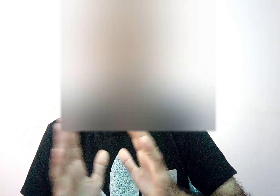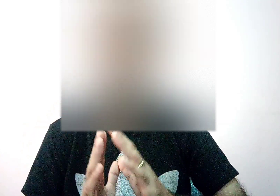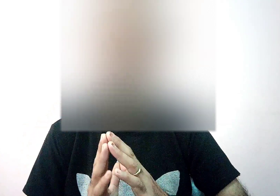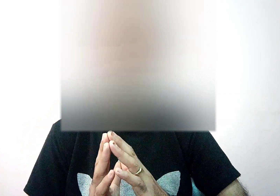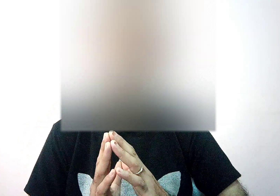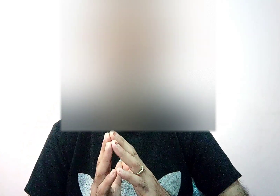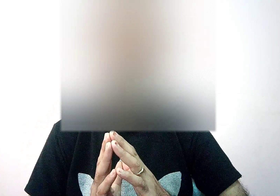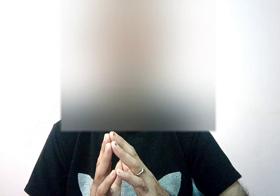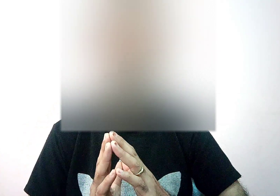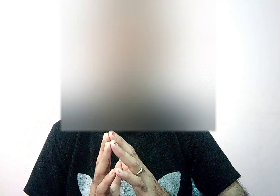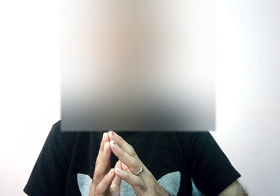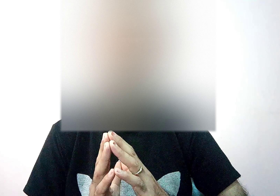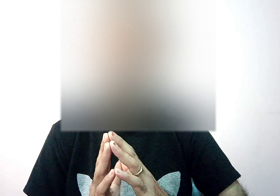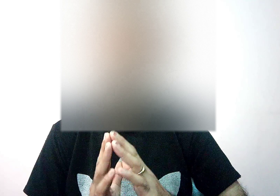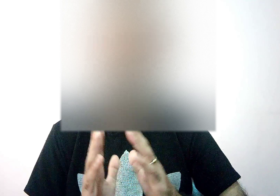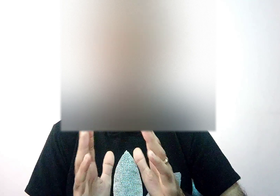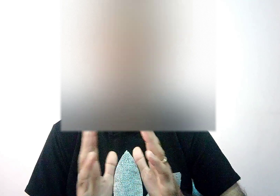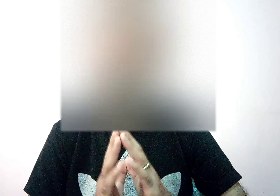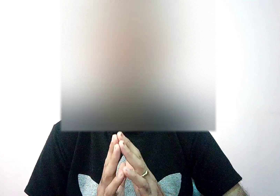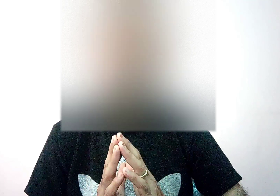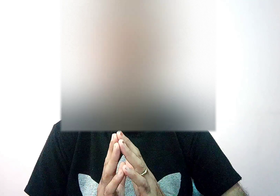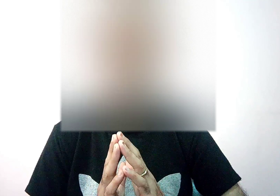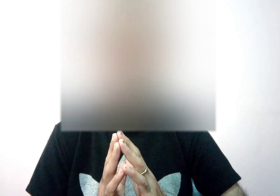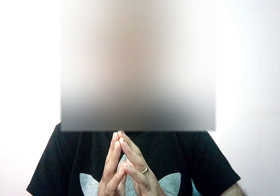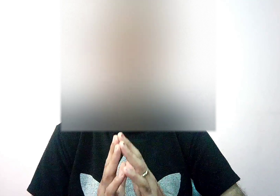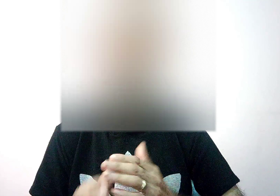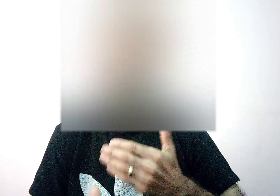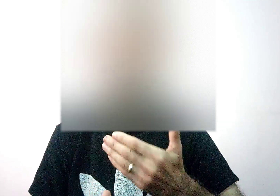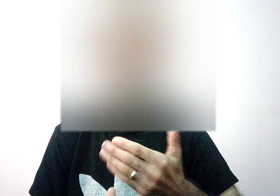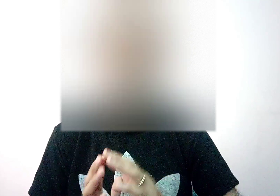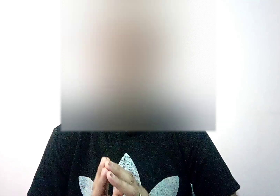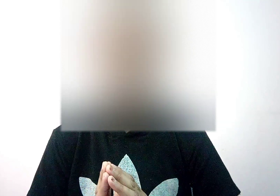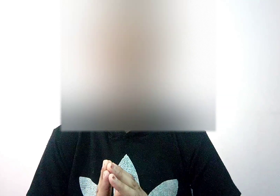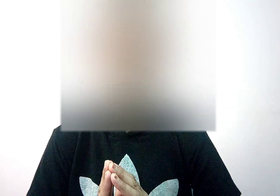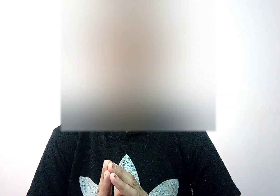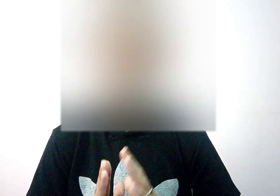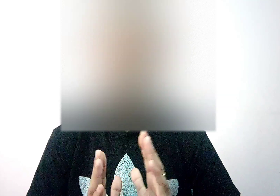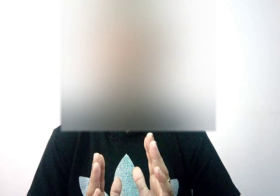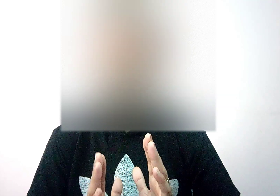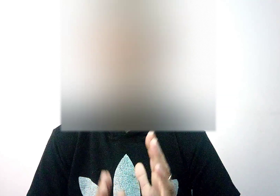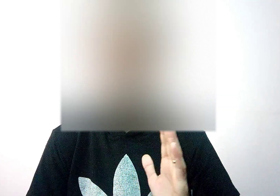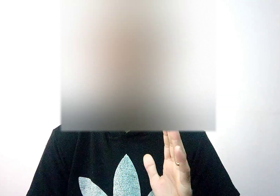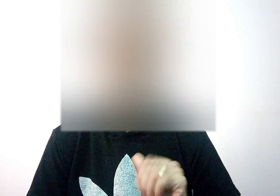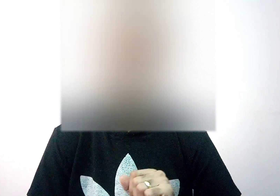شرعي. اسيبكم دلوقتي في رعايه الله، وانتظرونا في فيديو اخر.